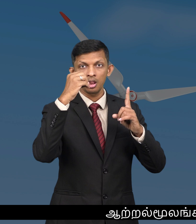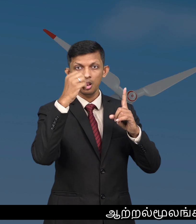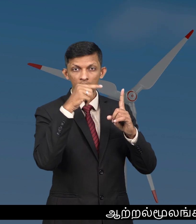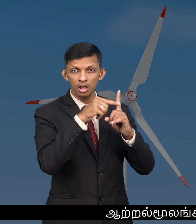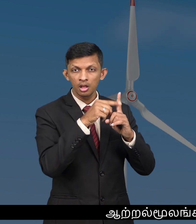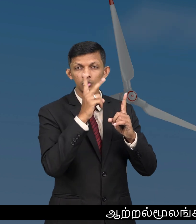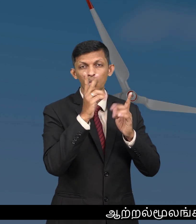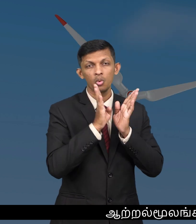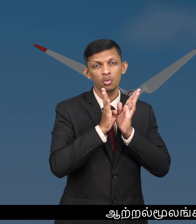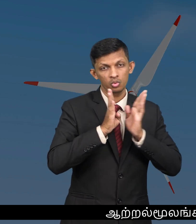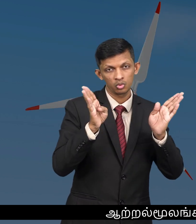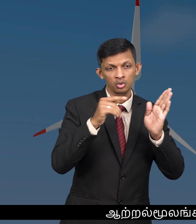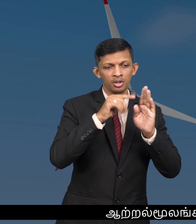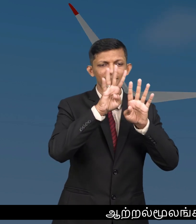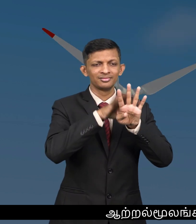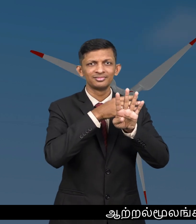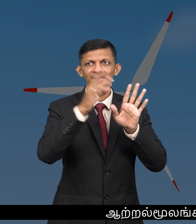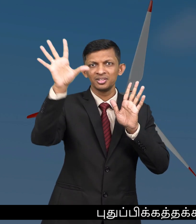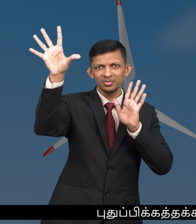ஆற்றல் மூலங்கள் 2 வகைப்படும்.